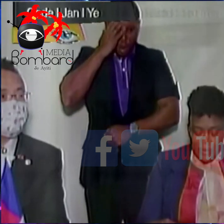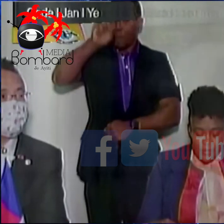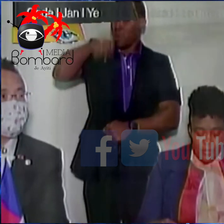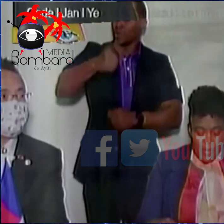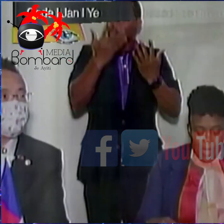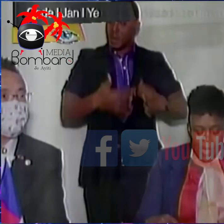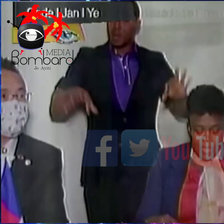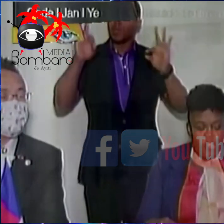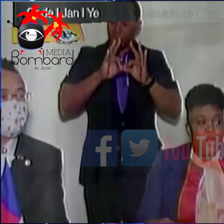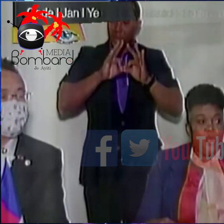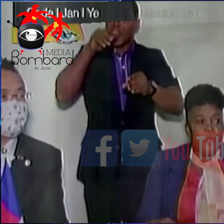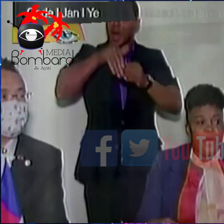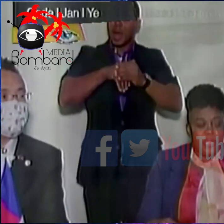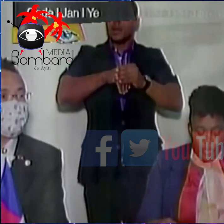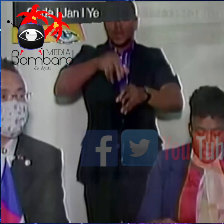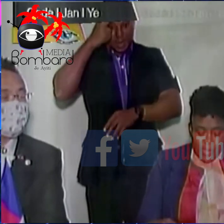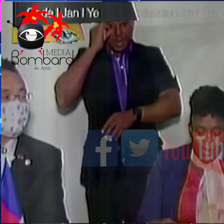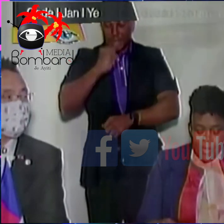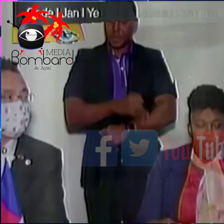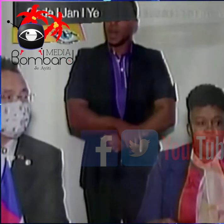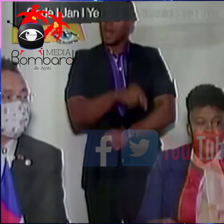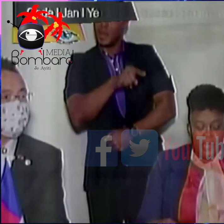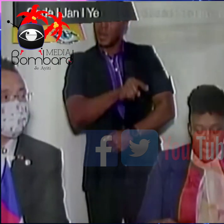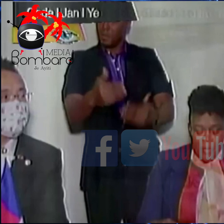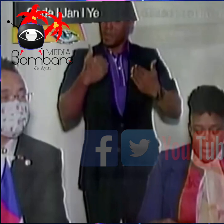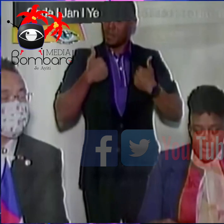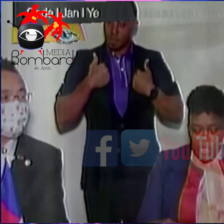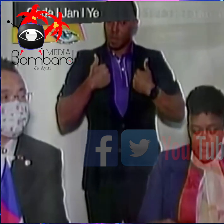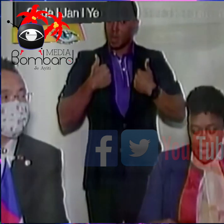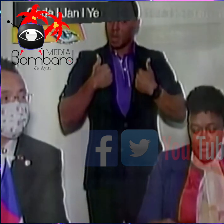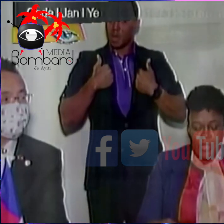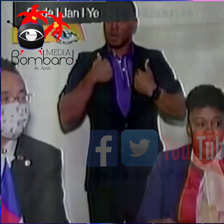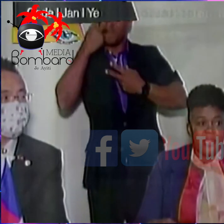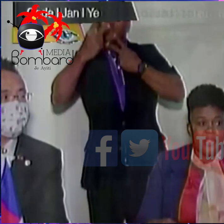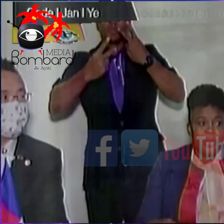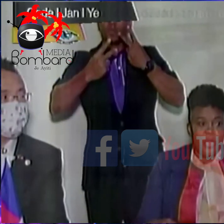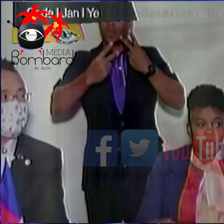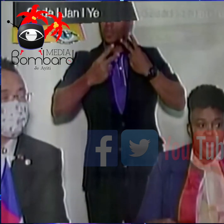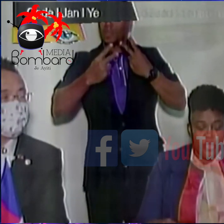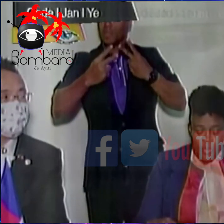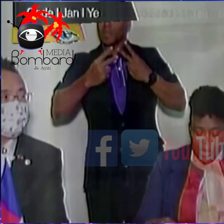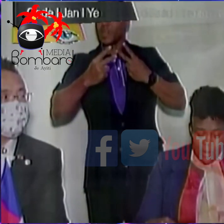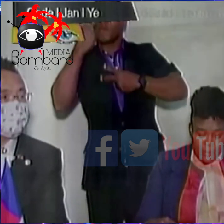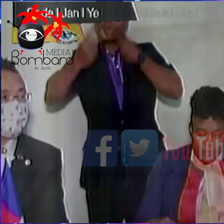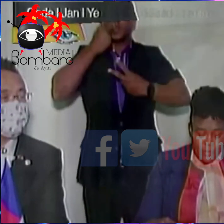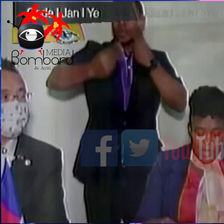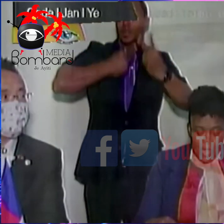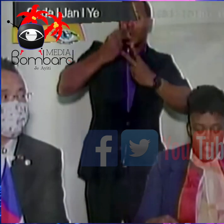Haïti. J'ai eu l'opportunité de visiter des personnes handicapées dans les 10 départements du